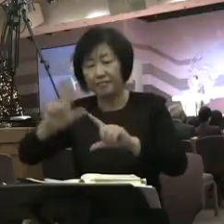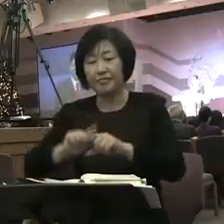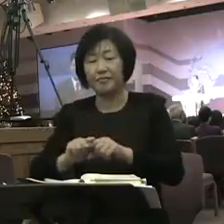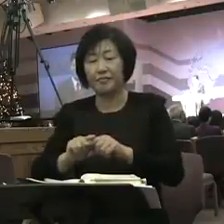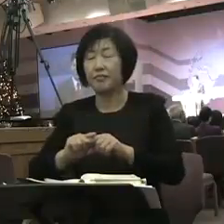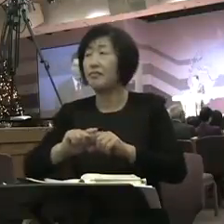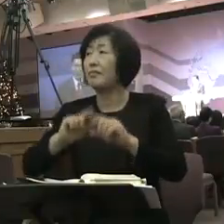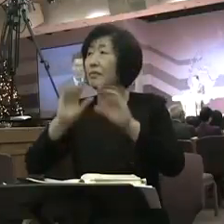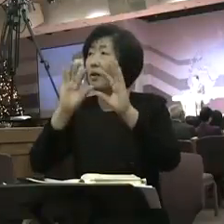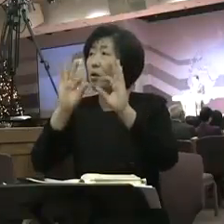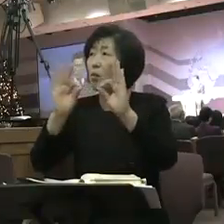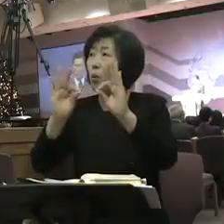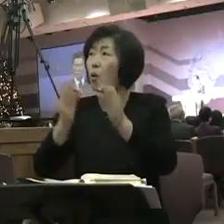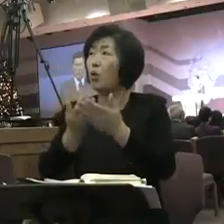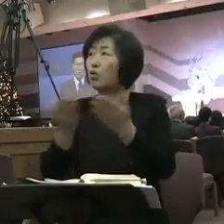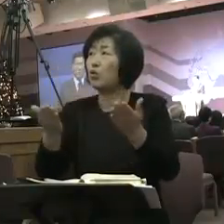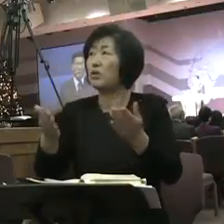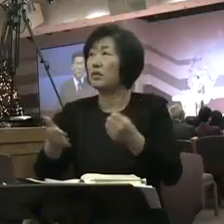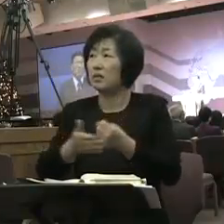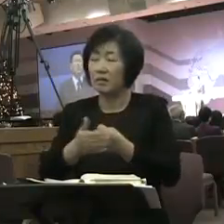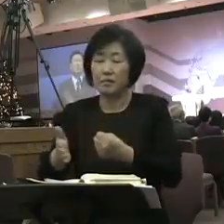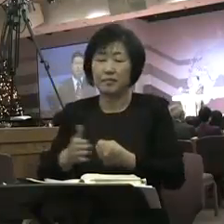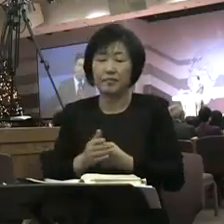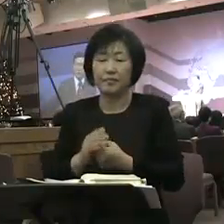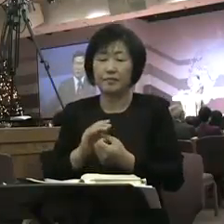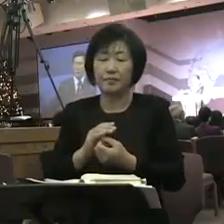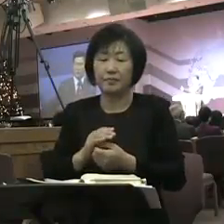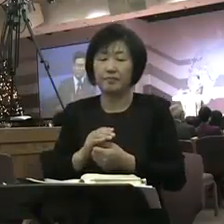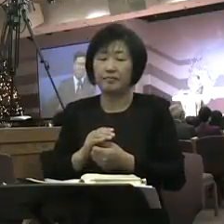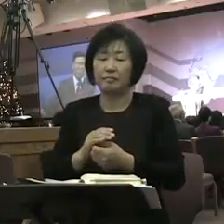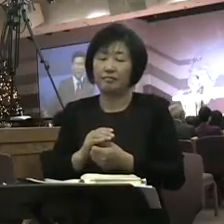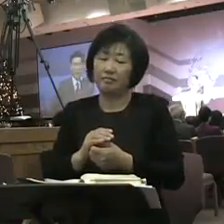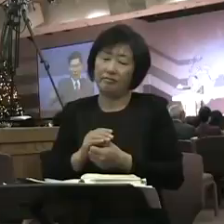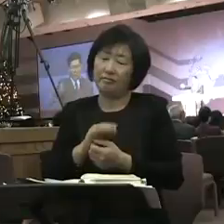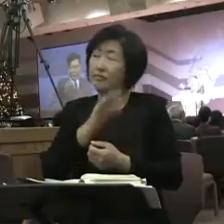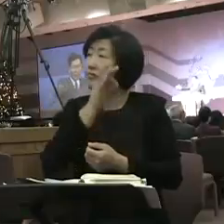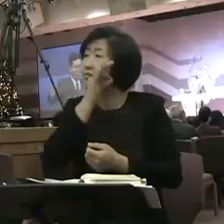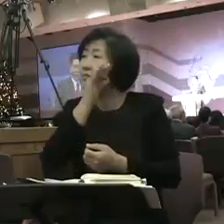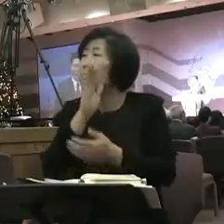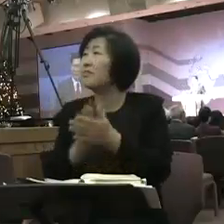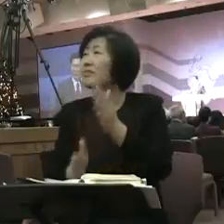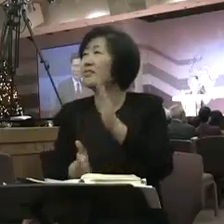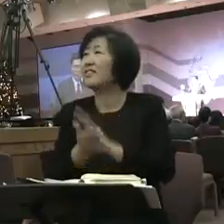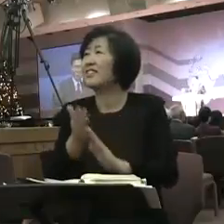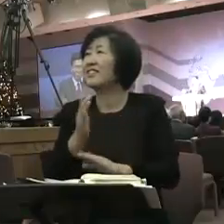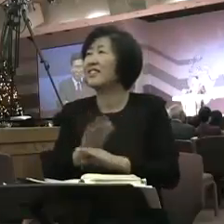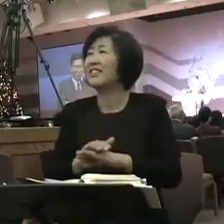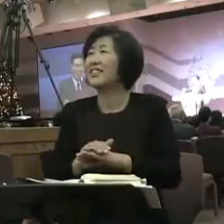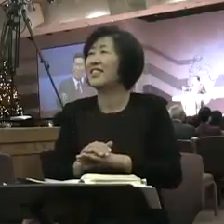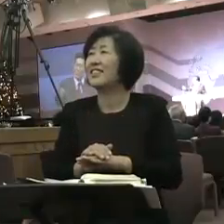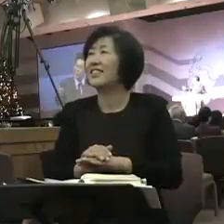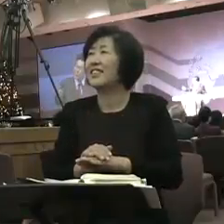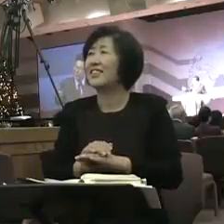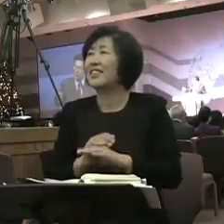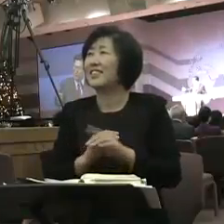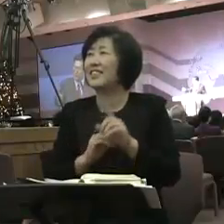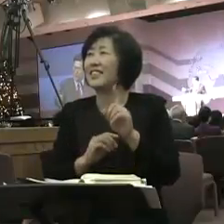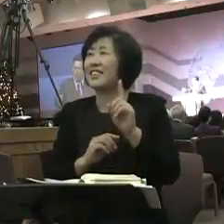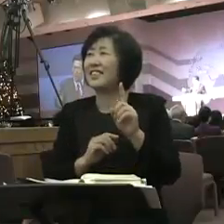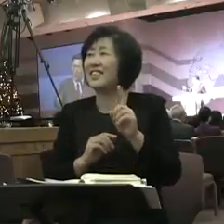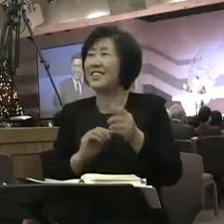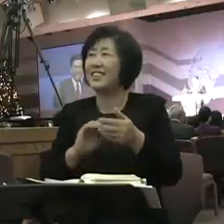그 모습을 주기 때문에 저희들은 스스럼없이 그 모습을 한번 해보세요. 손 붙잡고 서로 눈을